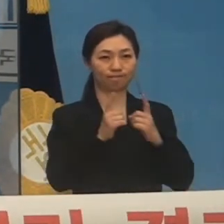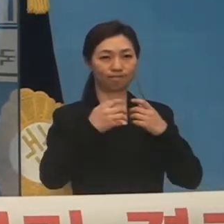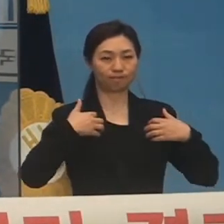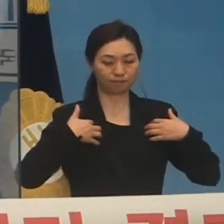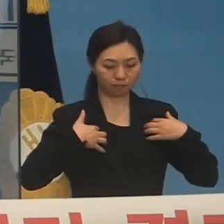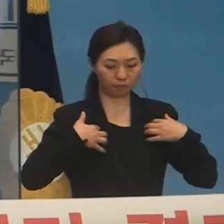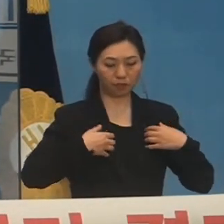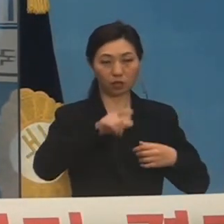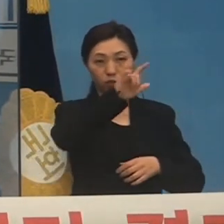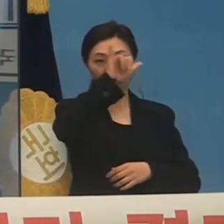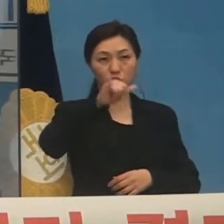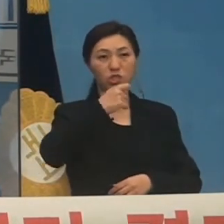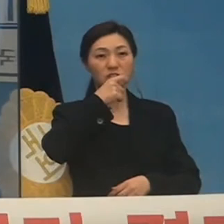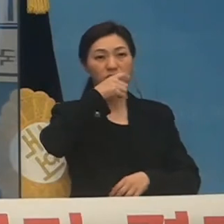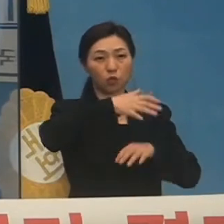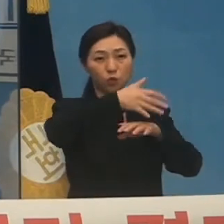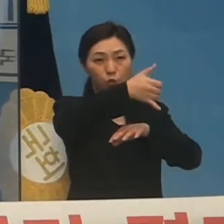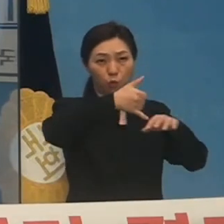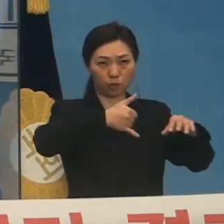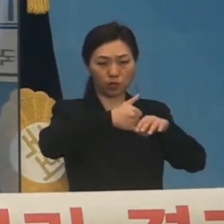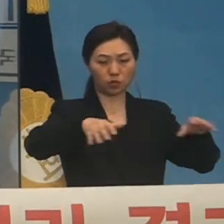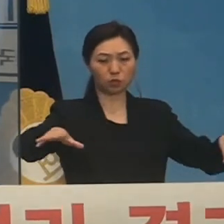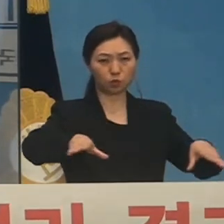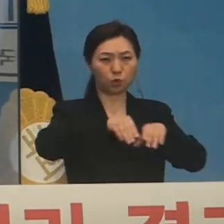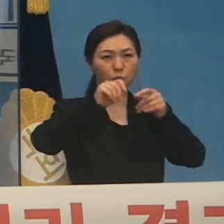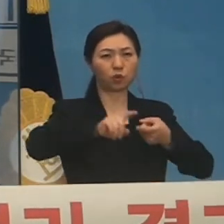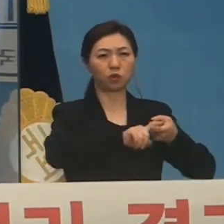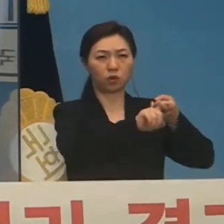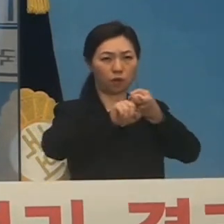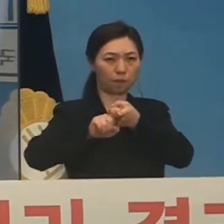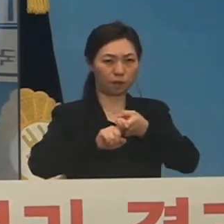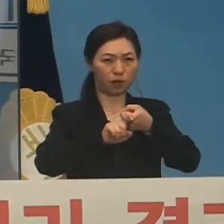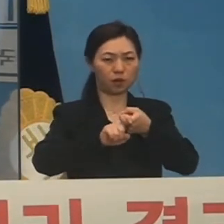반갑습니다. 전국 농민의 총연맹 의장하원입니다.